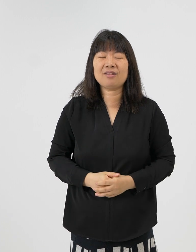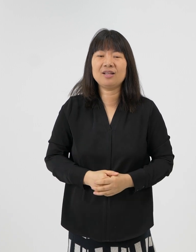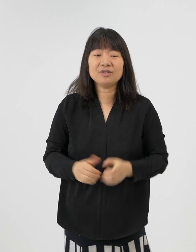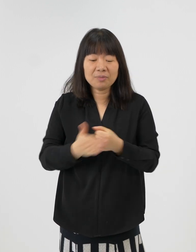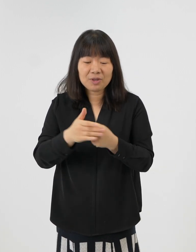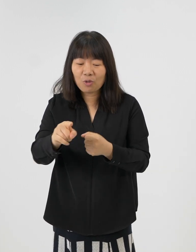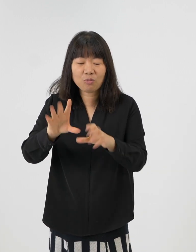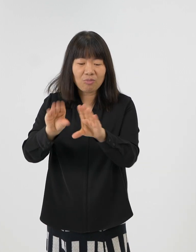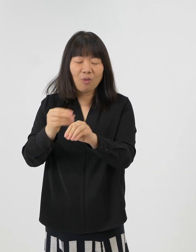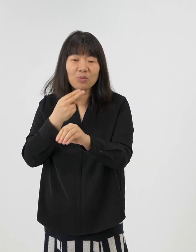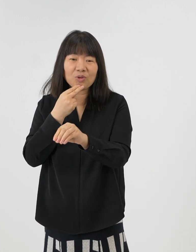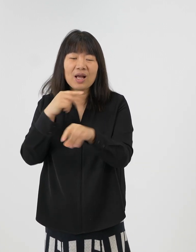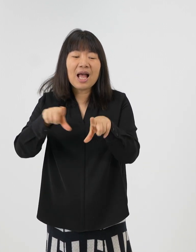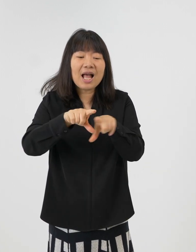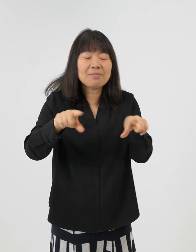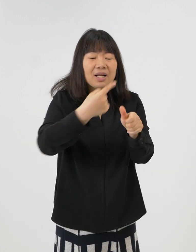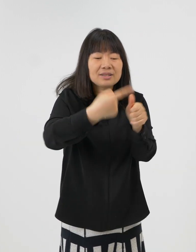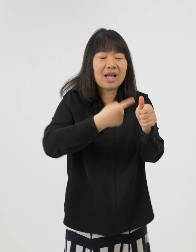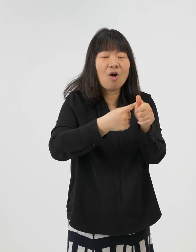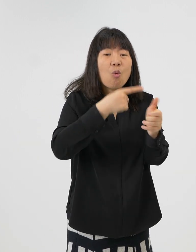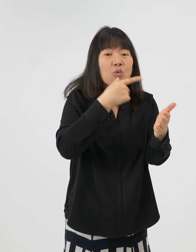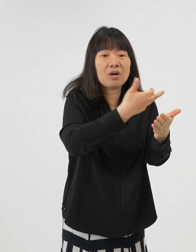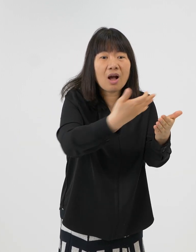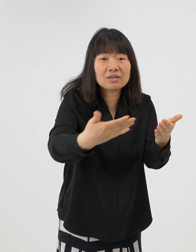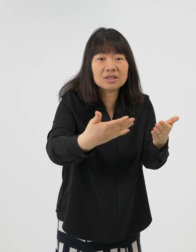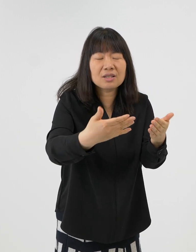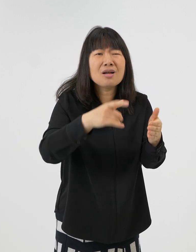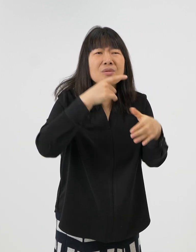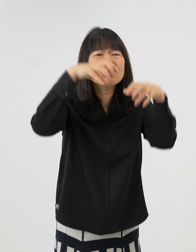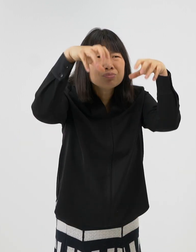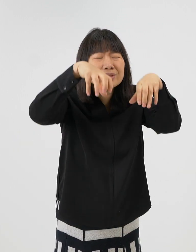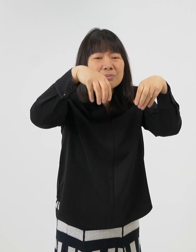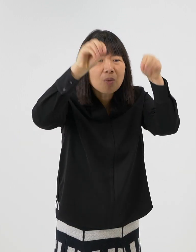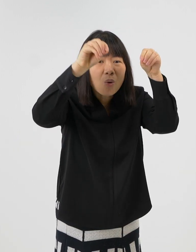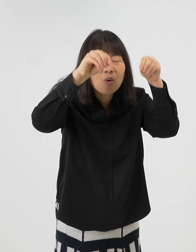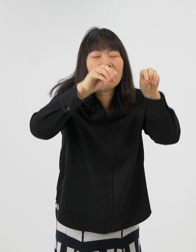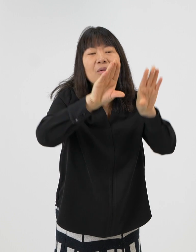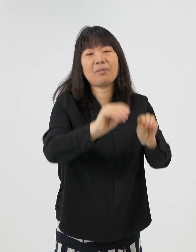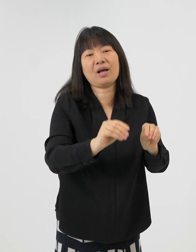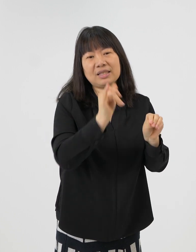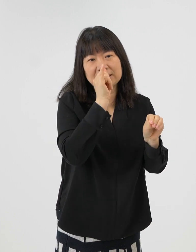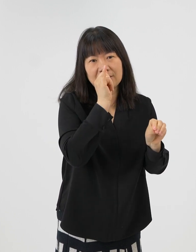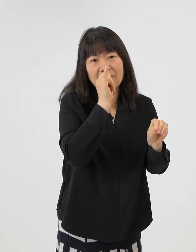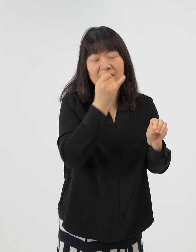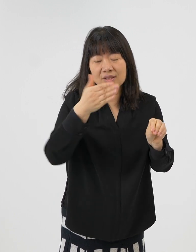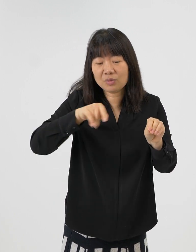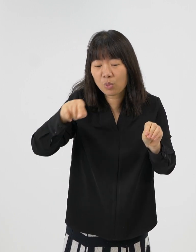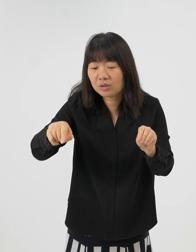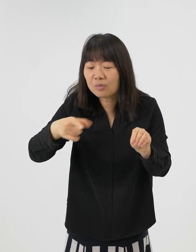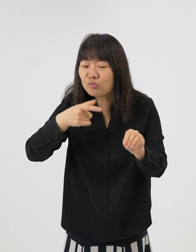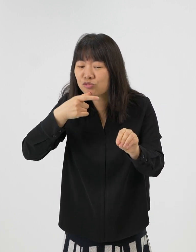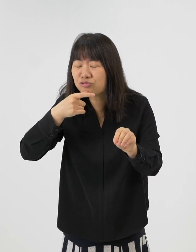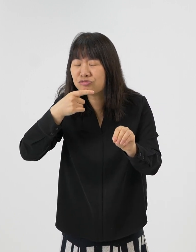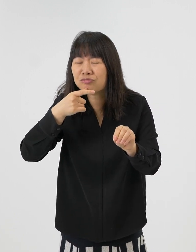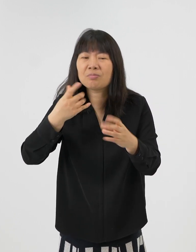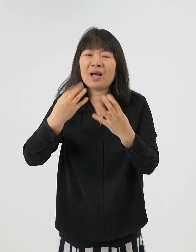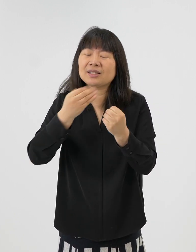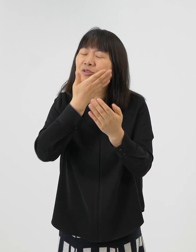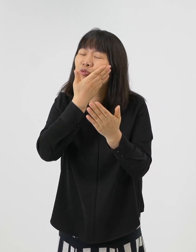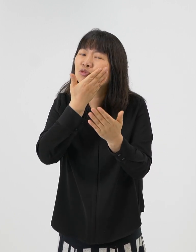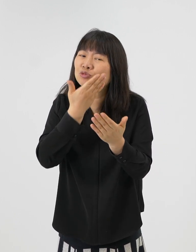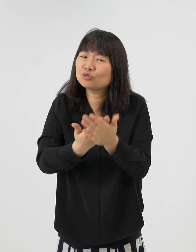강이나 냇물은 비가 안 오면 말라요. 그런데 이 지역은 워낙 물이 없는 지역이었기